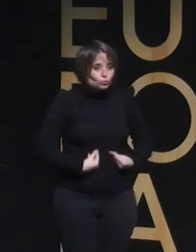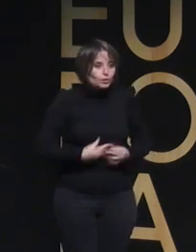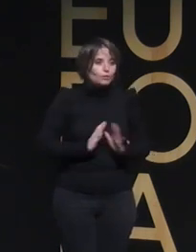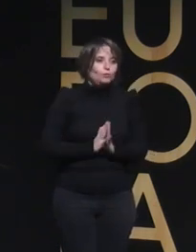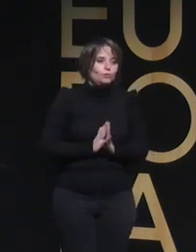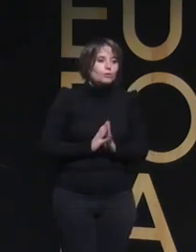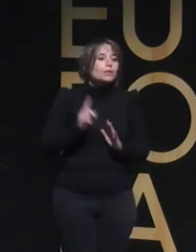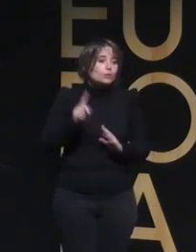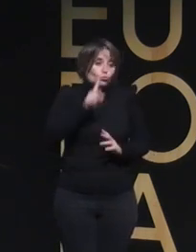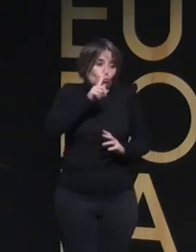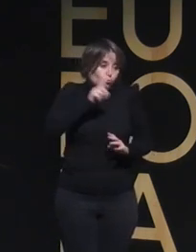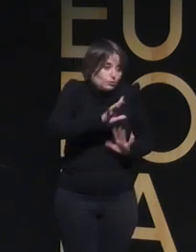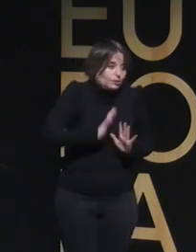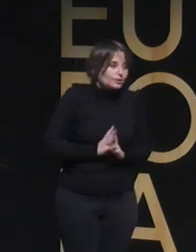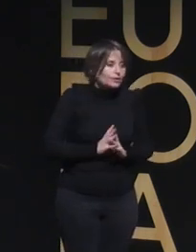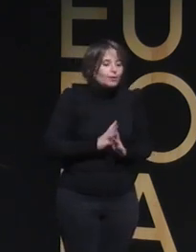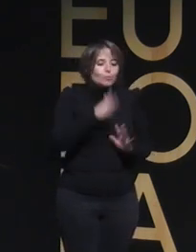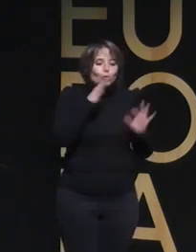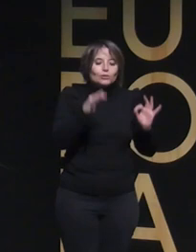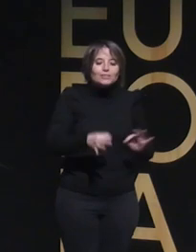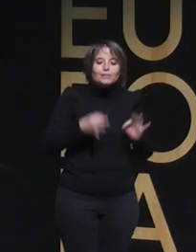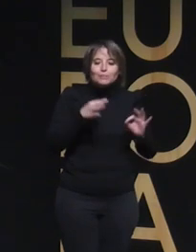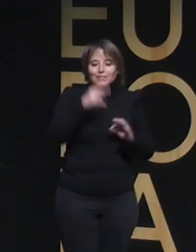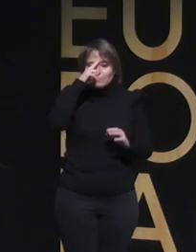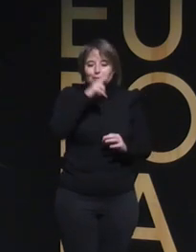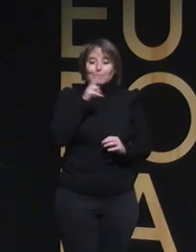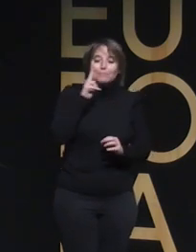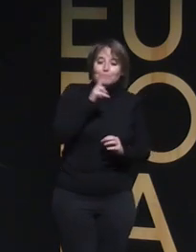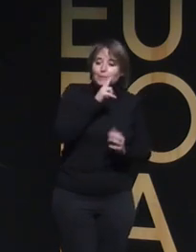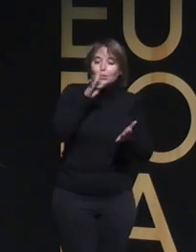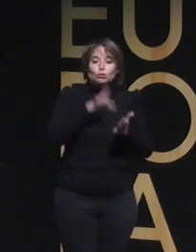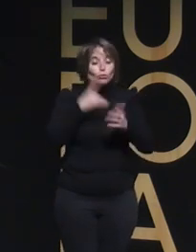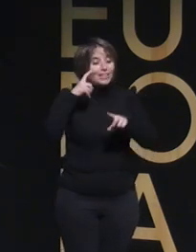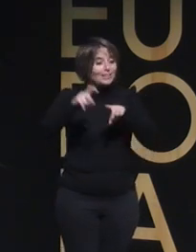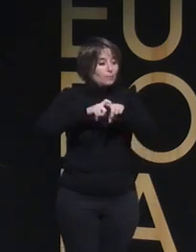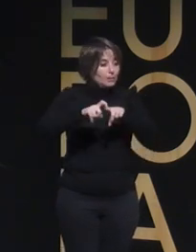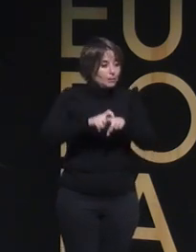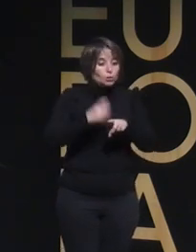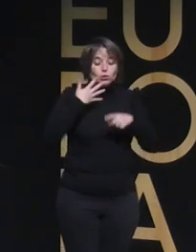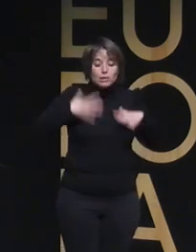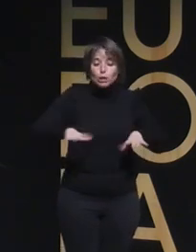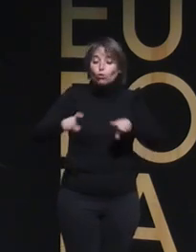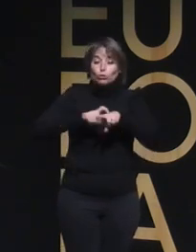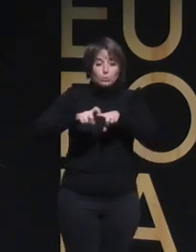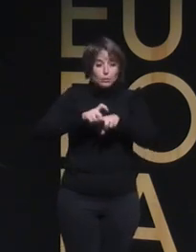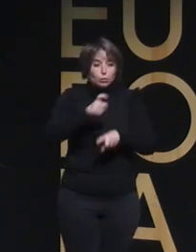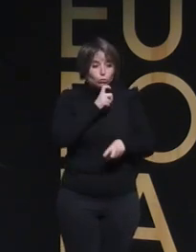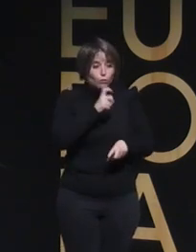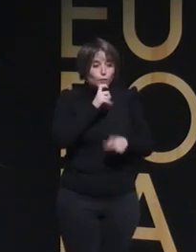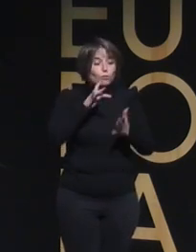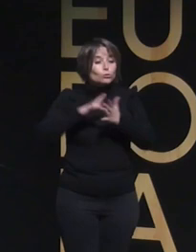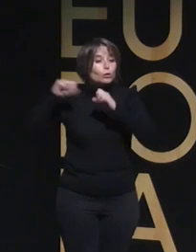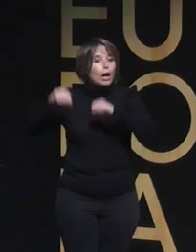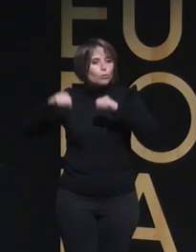eso es una putada. Porque no siempre tiene que ver con los padres y las madres, sino que tiene un tema de temperamento. Y cuando tienes un hijo con temperamento difícil, cuando es adulto se